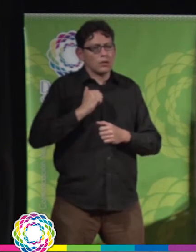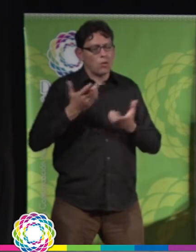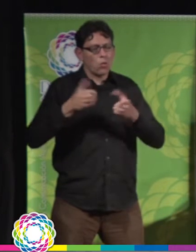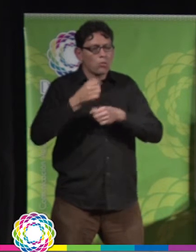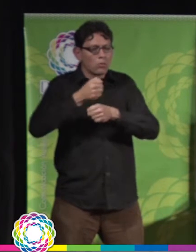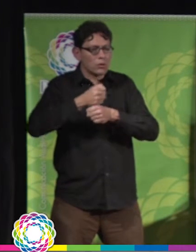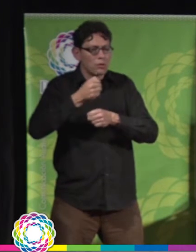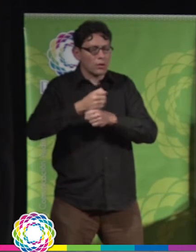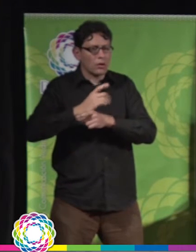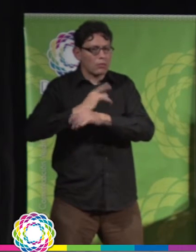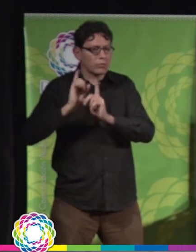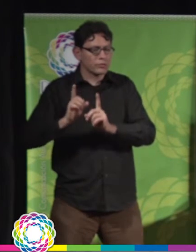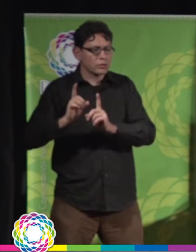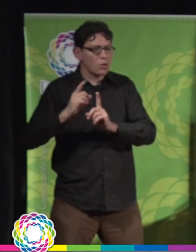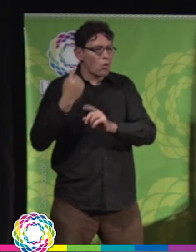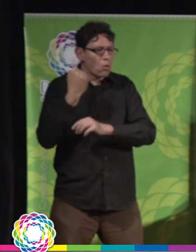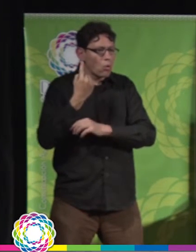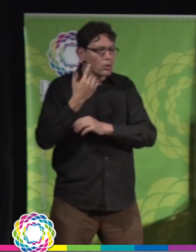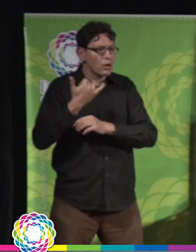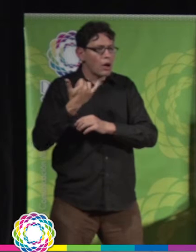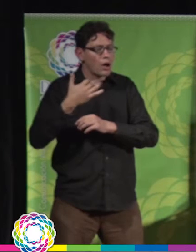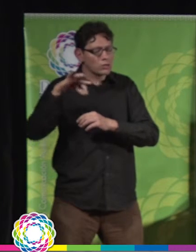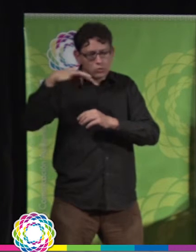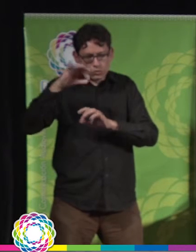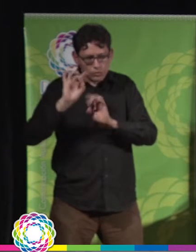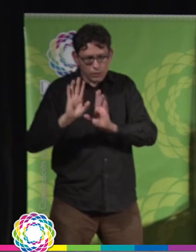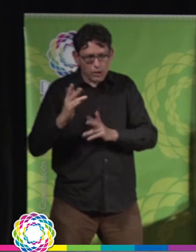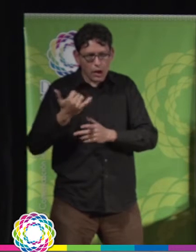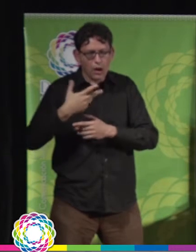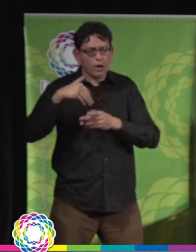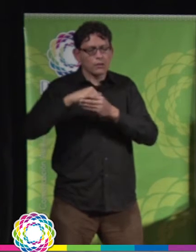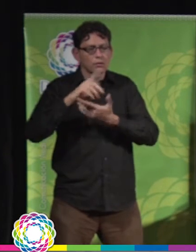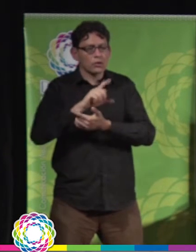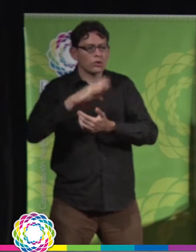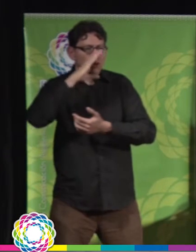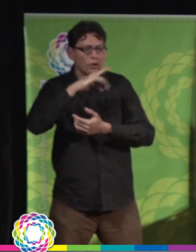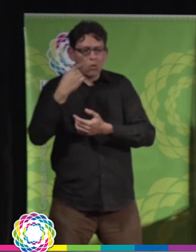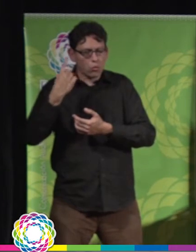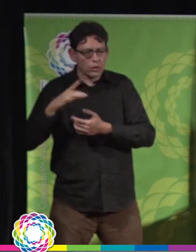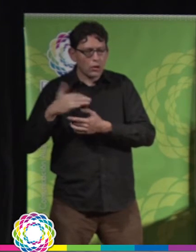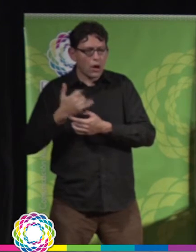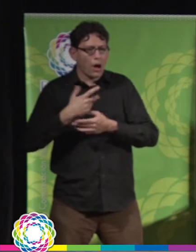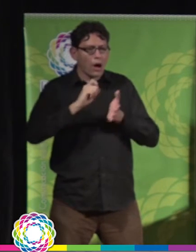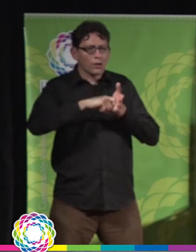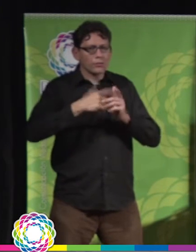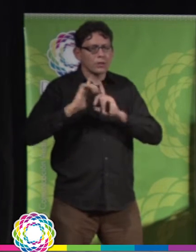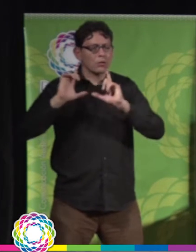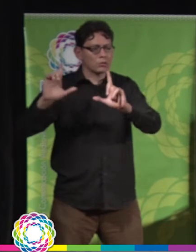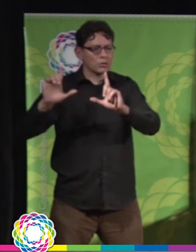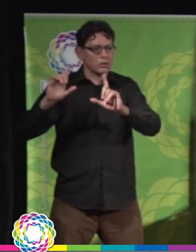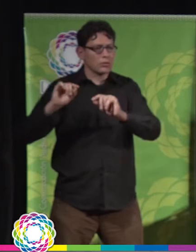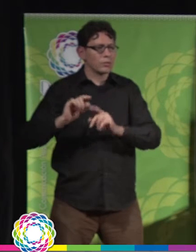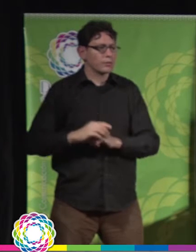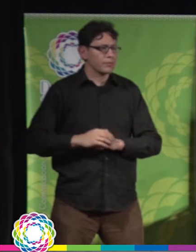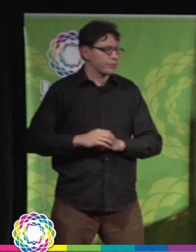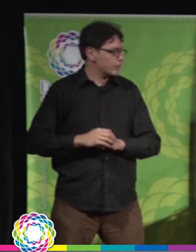el único sindicato docente con personería gremial en nuestra provincia. Y cuando nos convocaron a participar de esta audiencia y